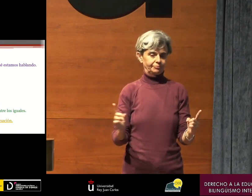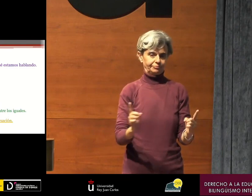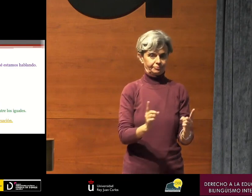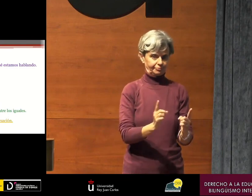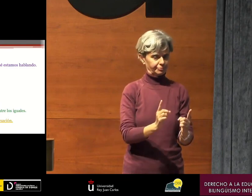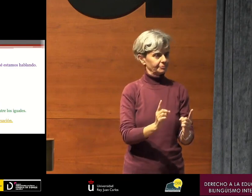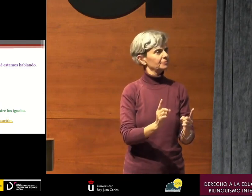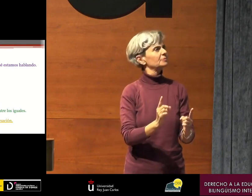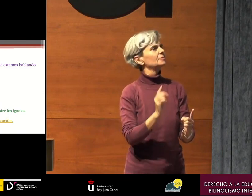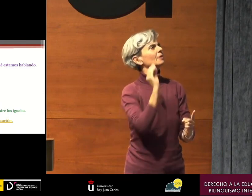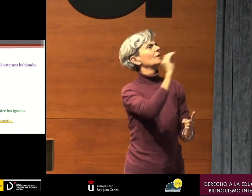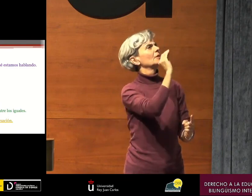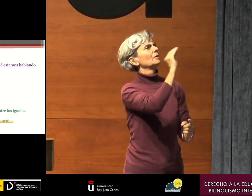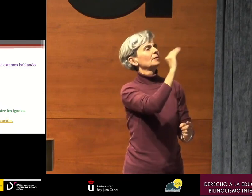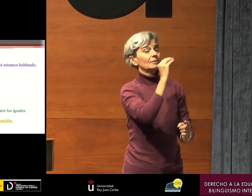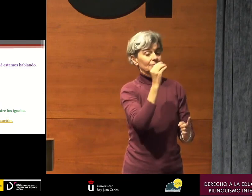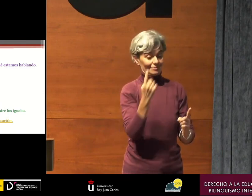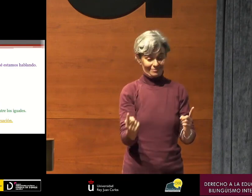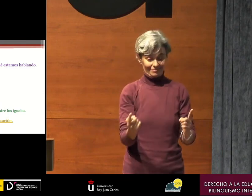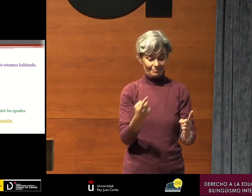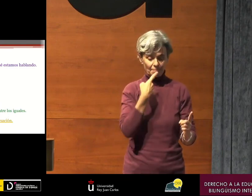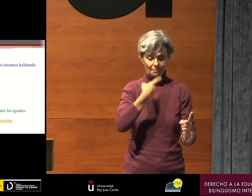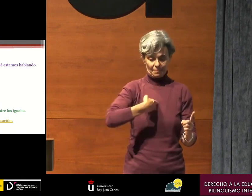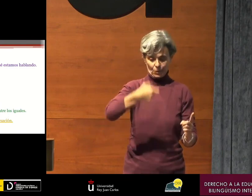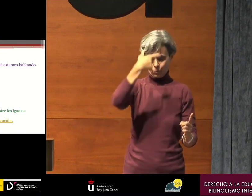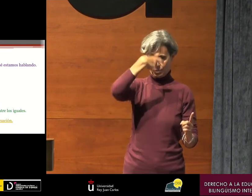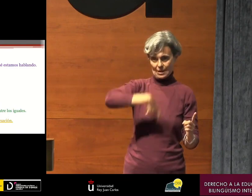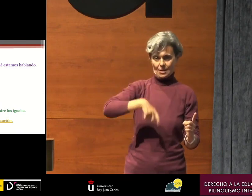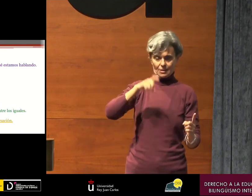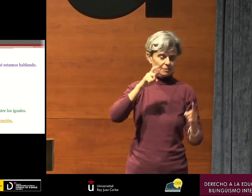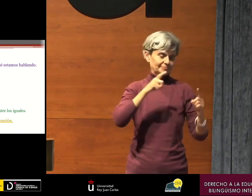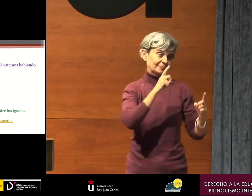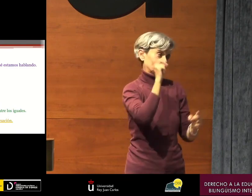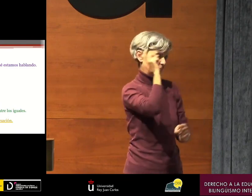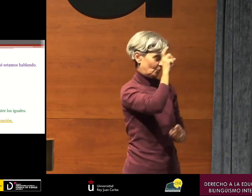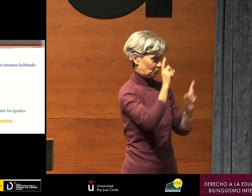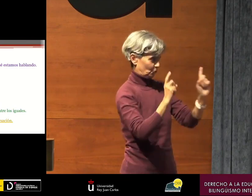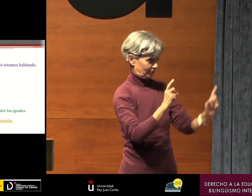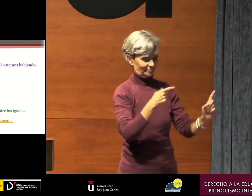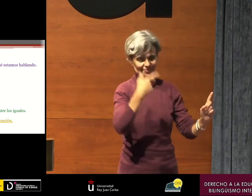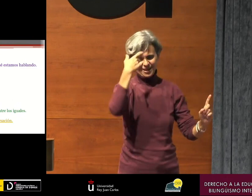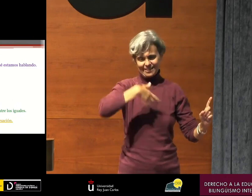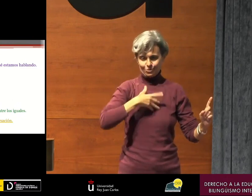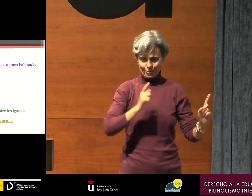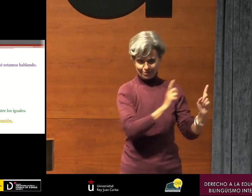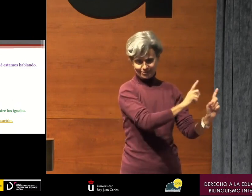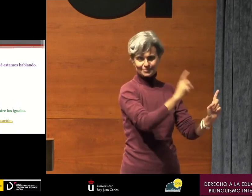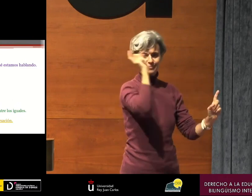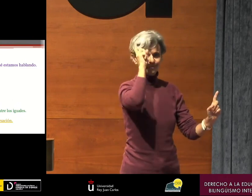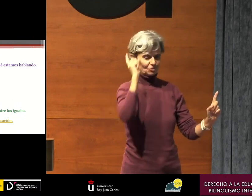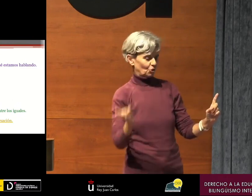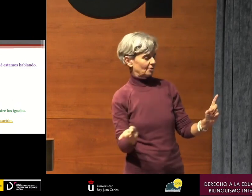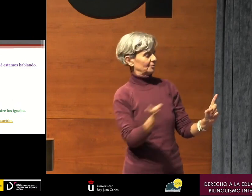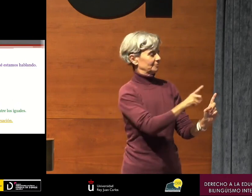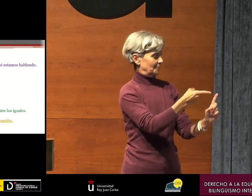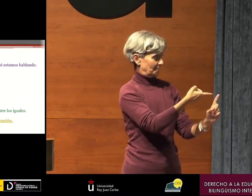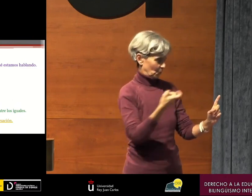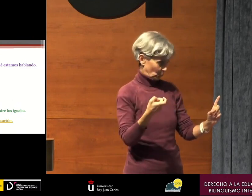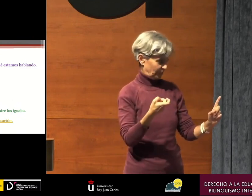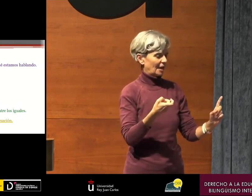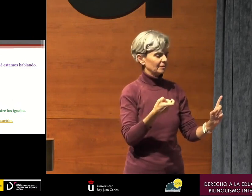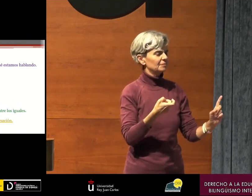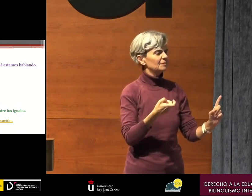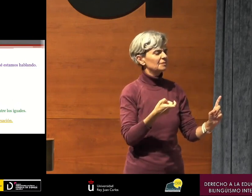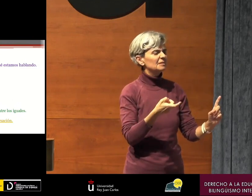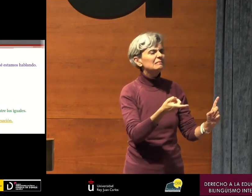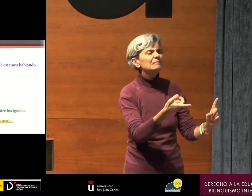otro compañero se aproxima y hace una pregunta al profesor.